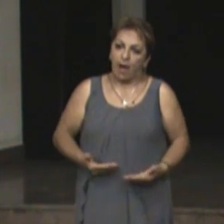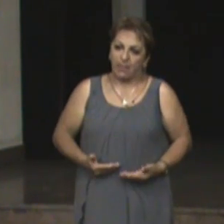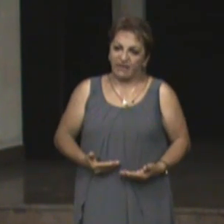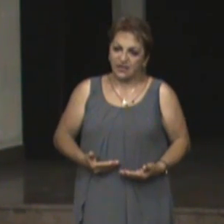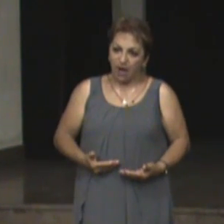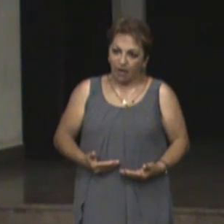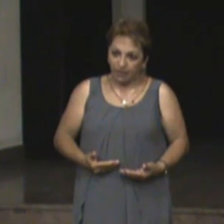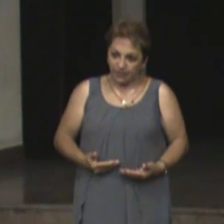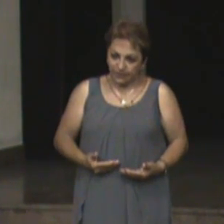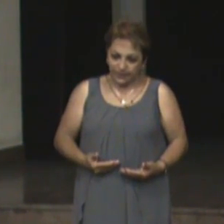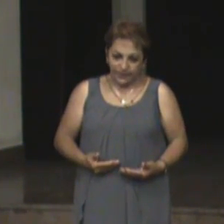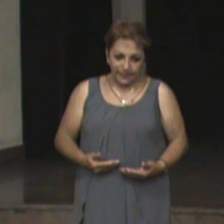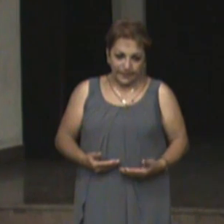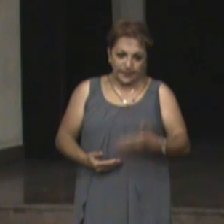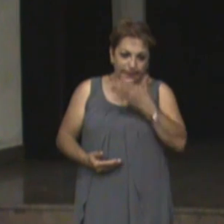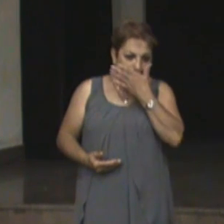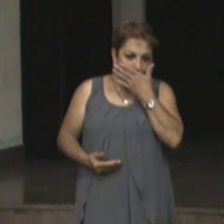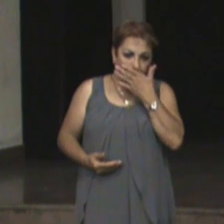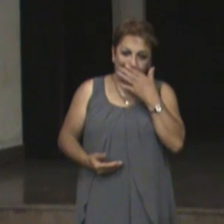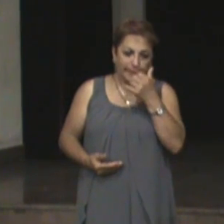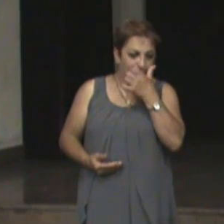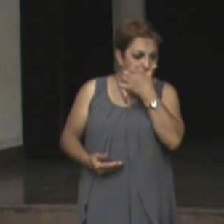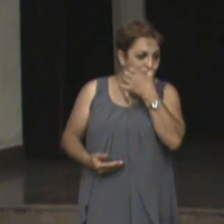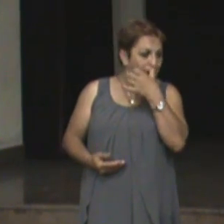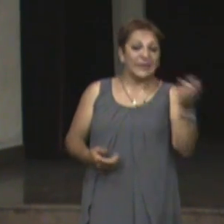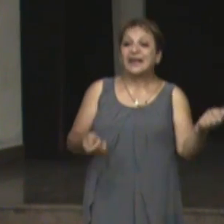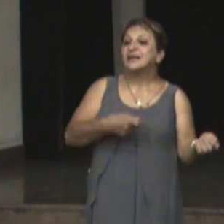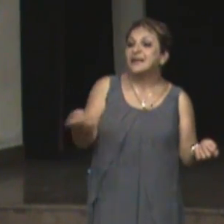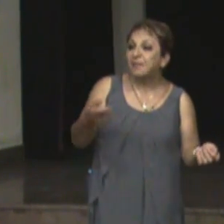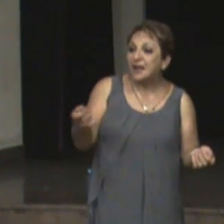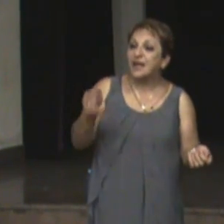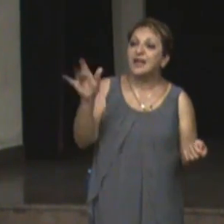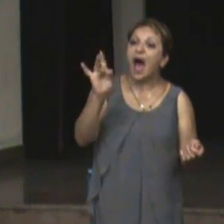Այս սերնացանի առաքի մասին այսքանը։